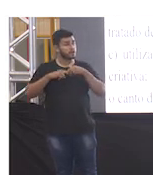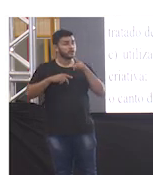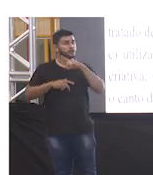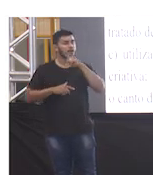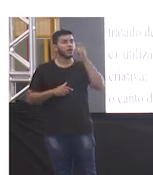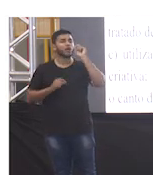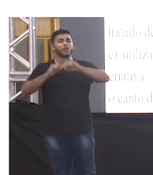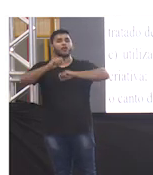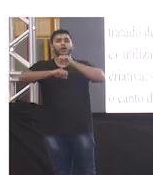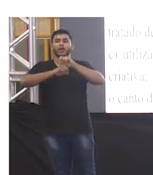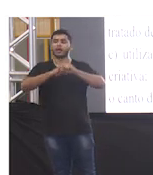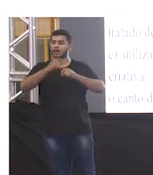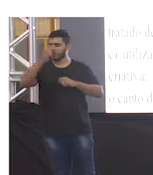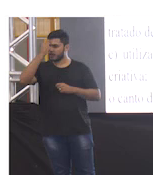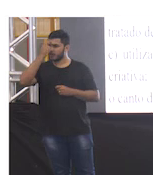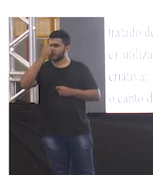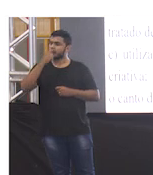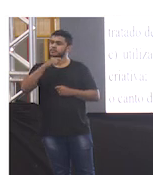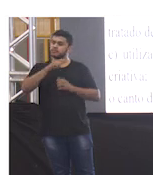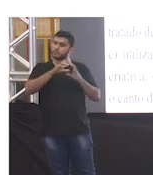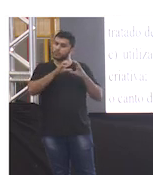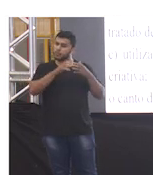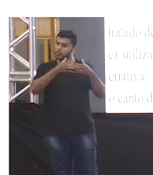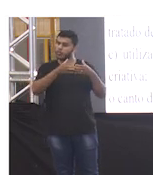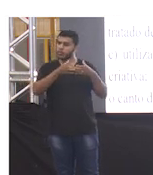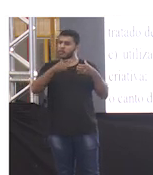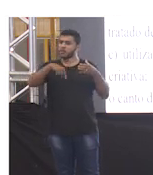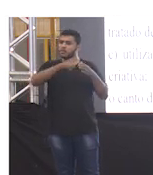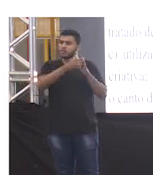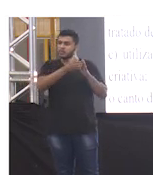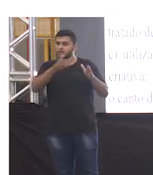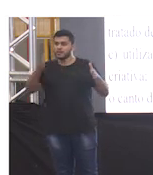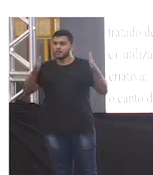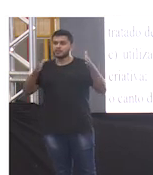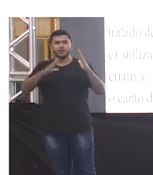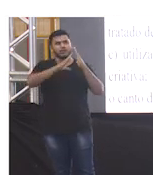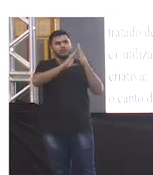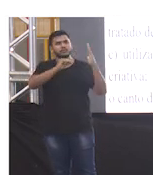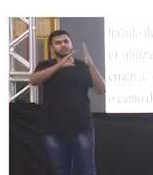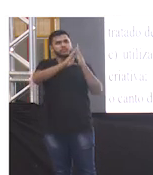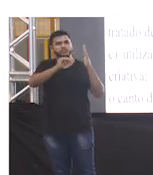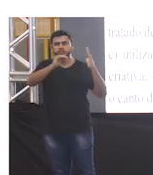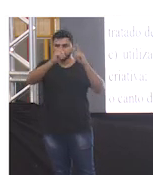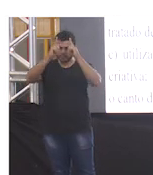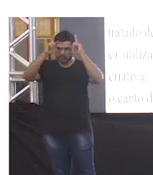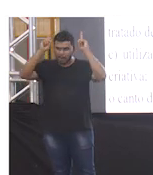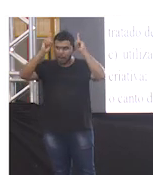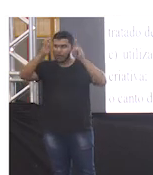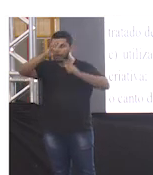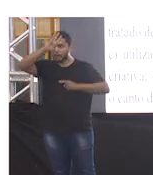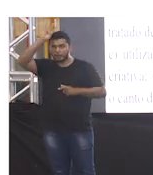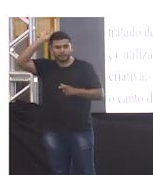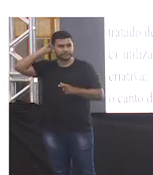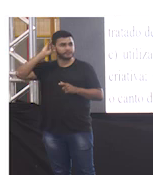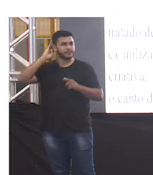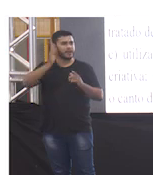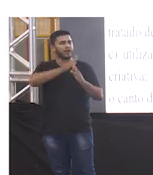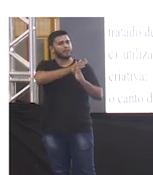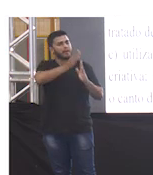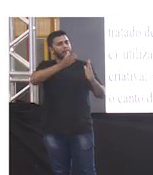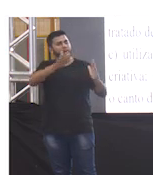um quê meio aristocrático da poesia clássica que perdurou durante o